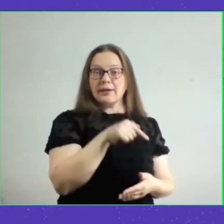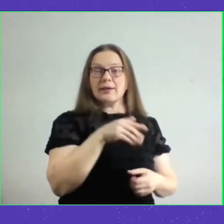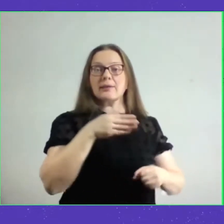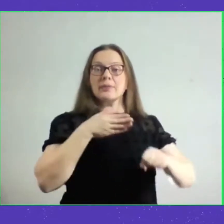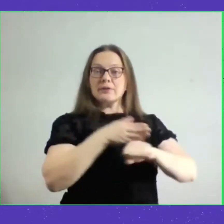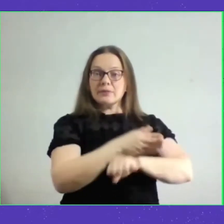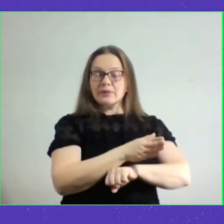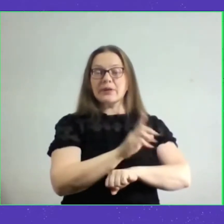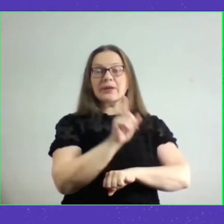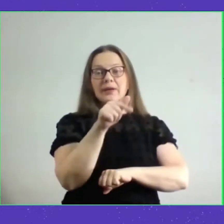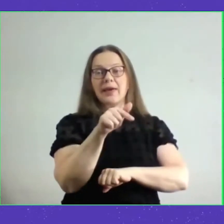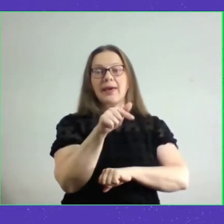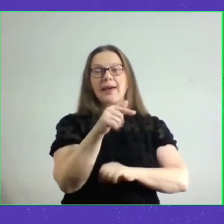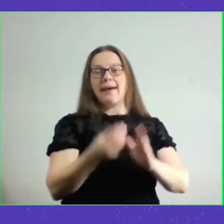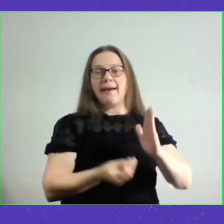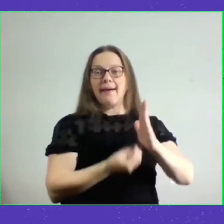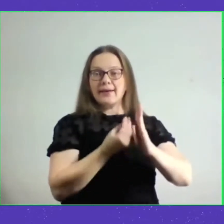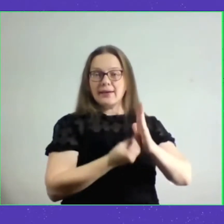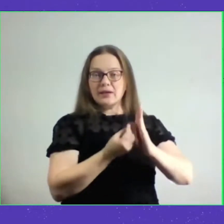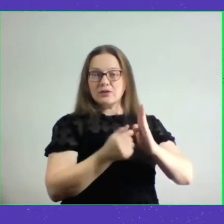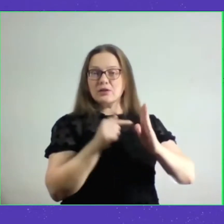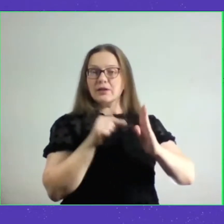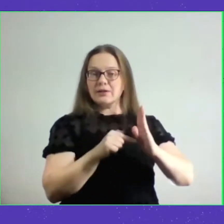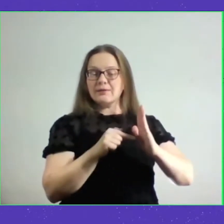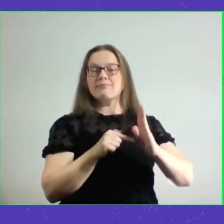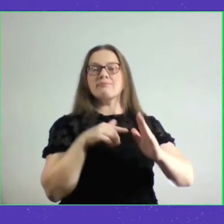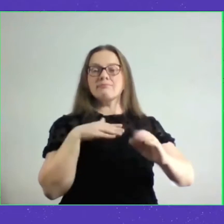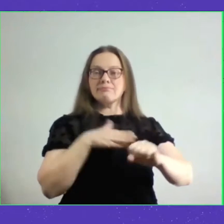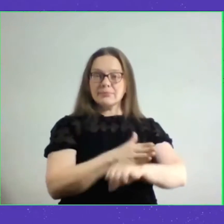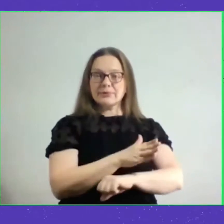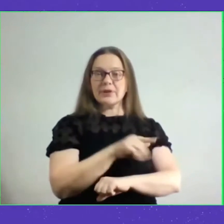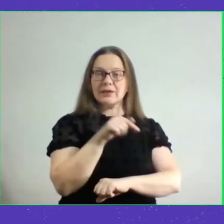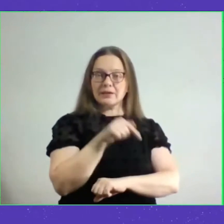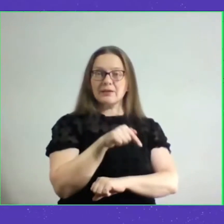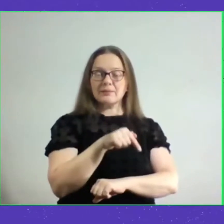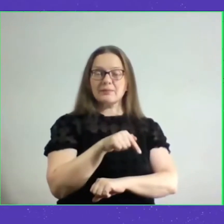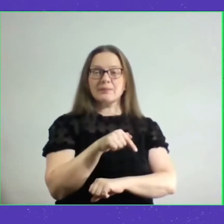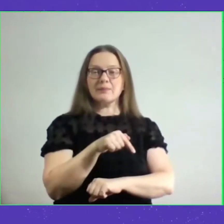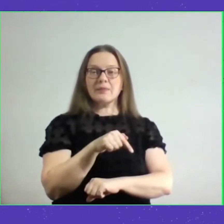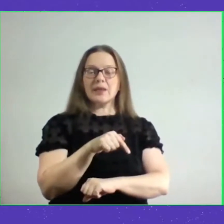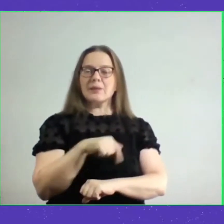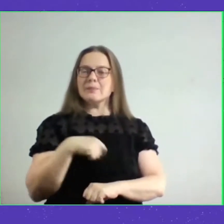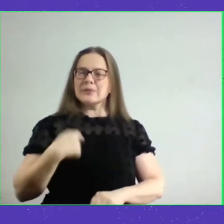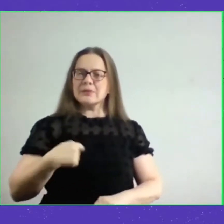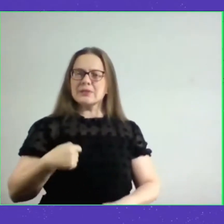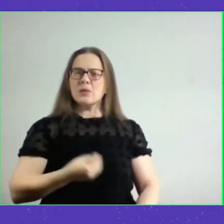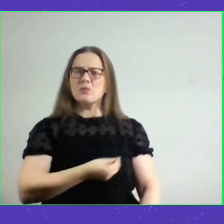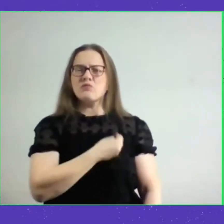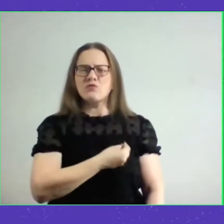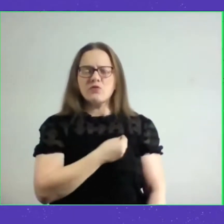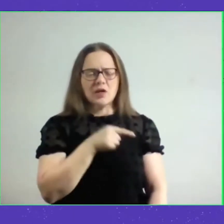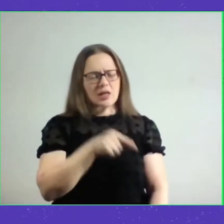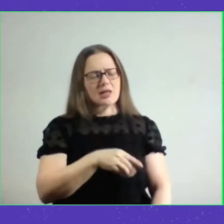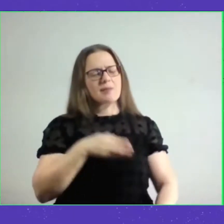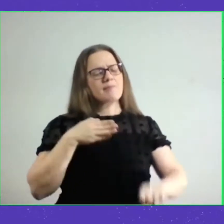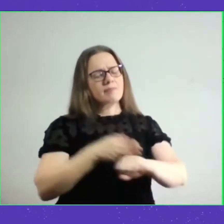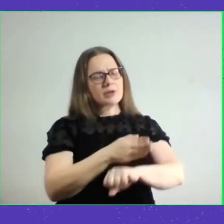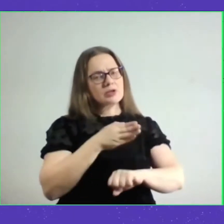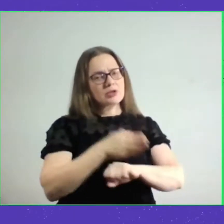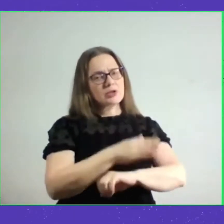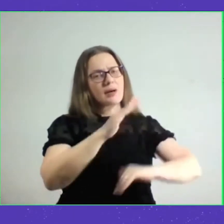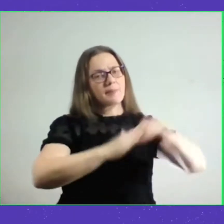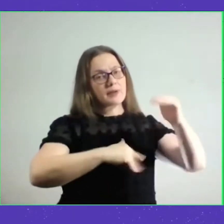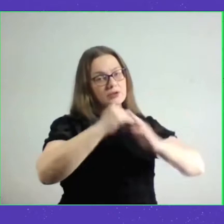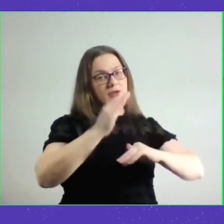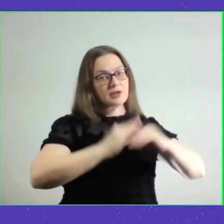igreja. A era da igreja nós vamos viver nessa era cheios de realidade. E esse reino